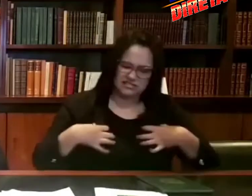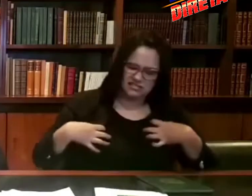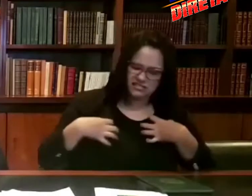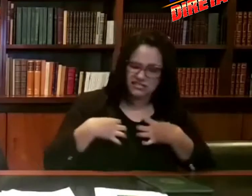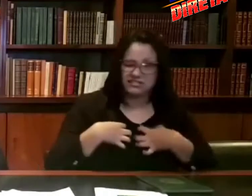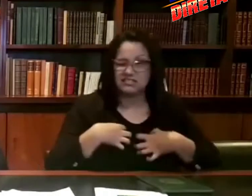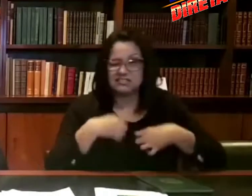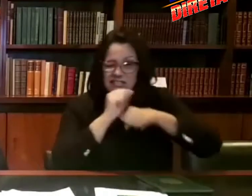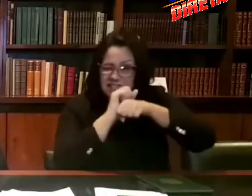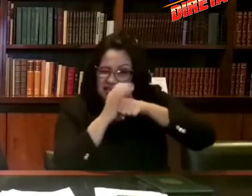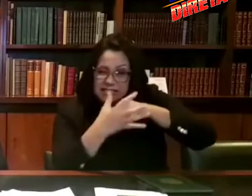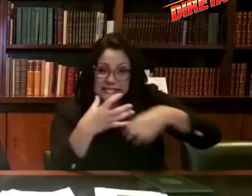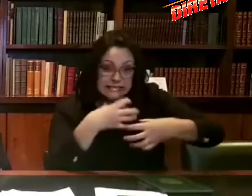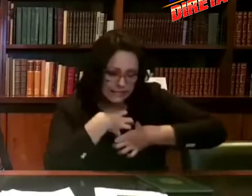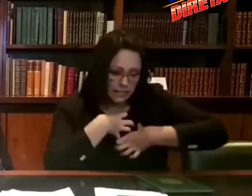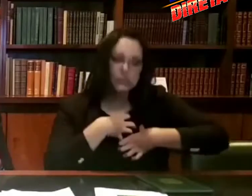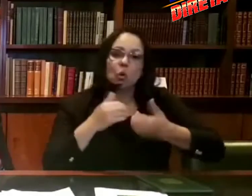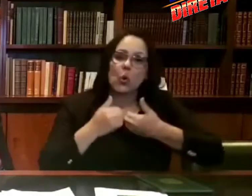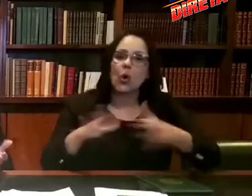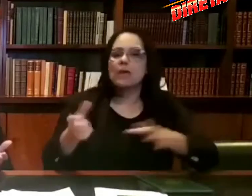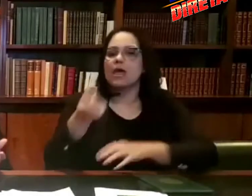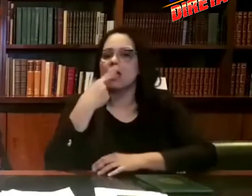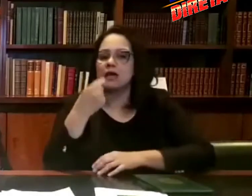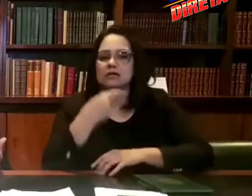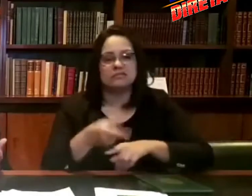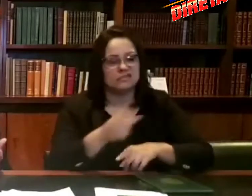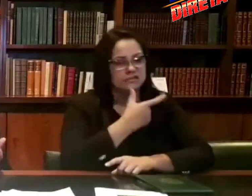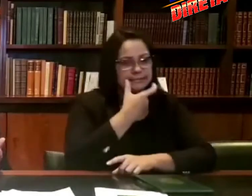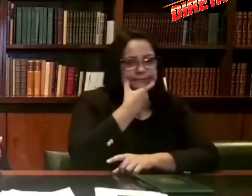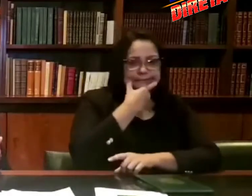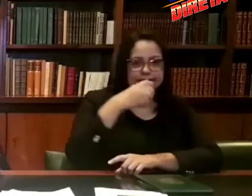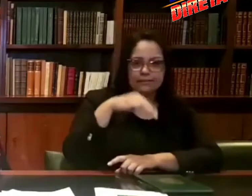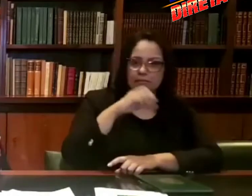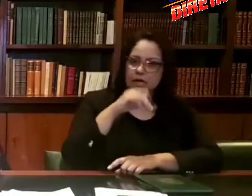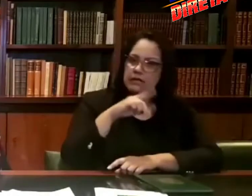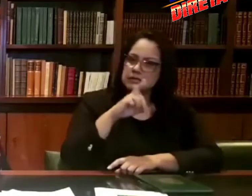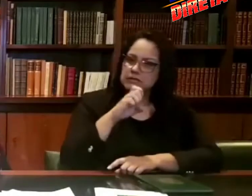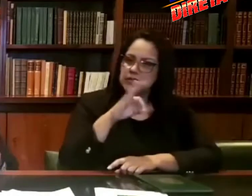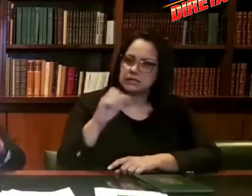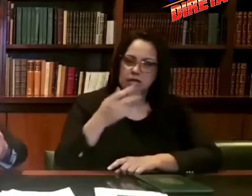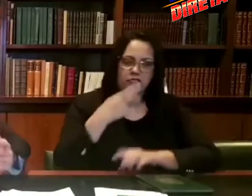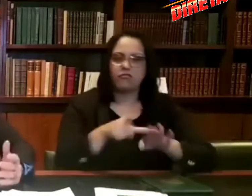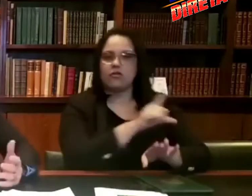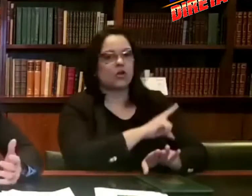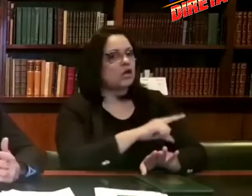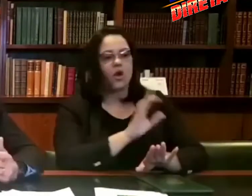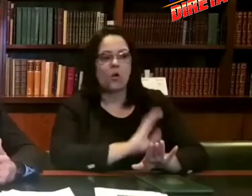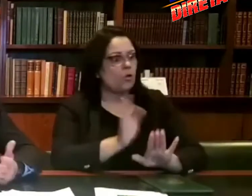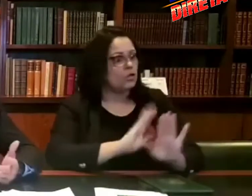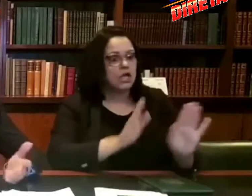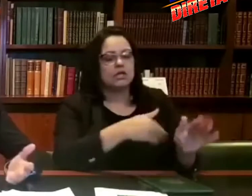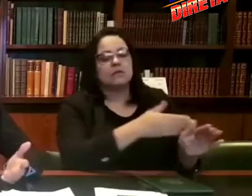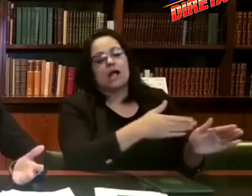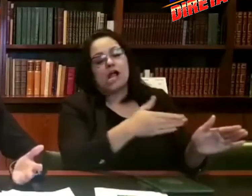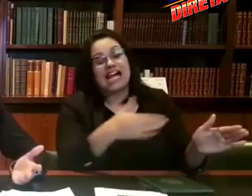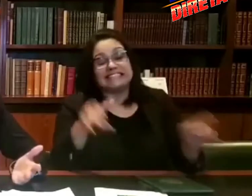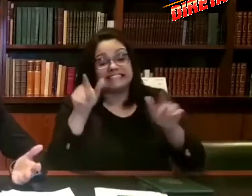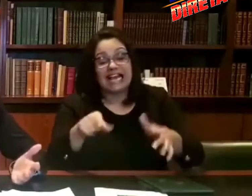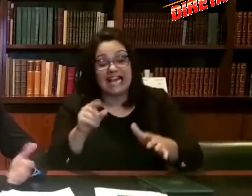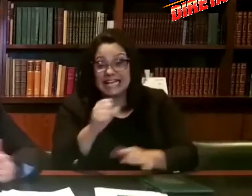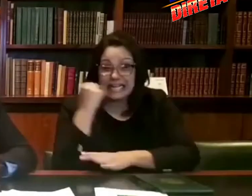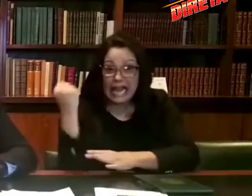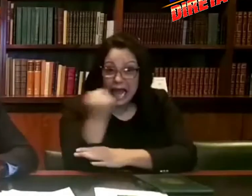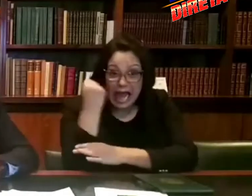da época do ministro Mandetta, dizendo que a cloroquina só pode ser usada a partir de o elemento estar aí internado em estado